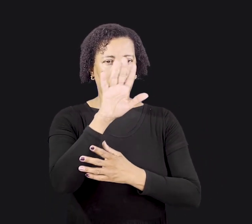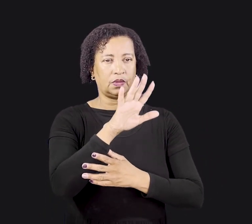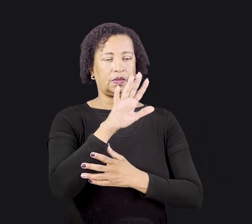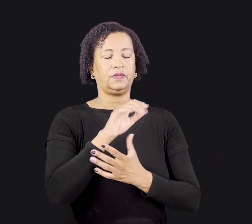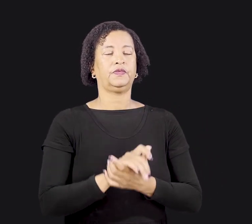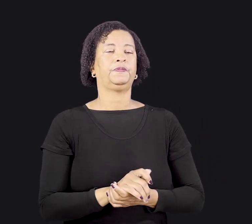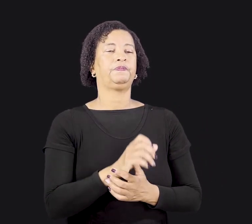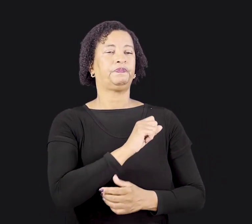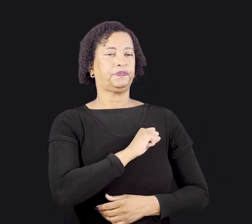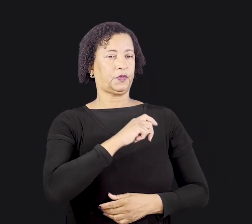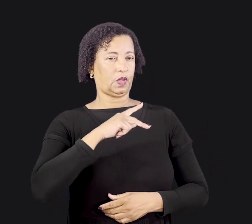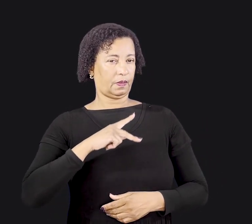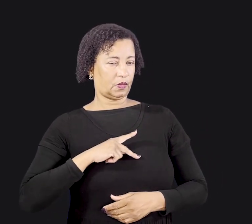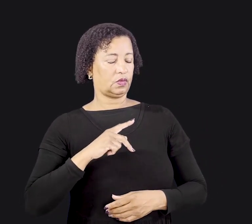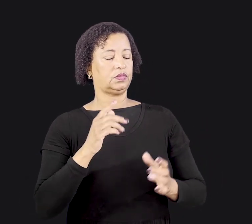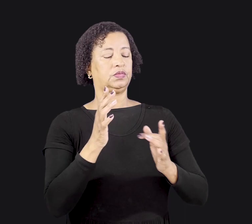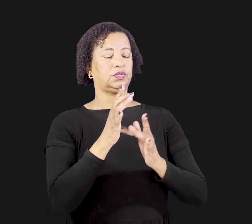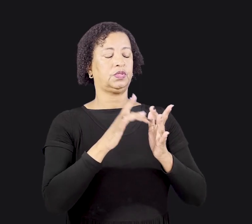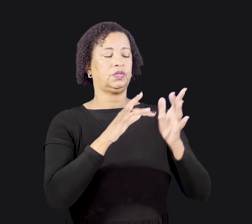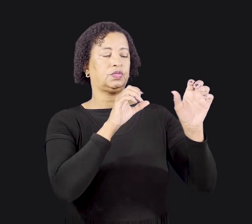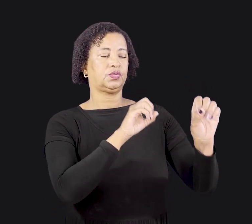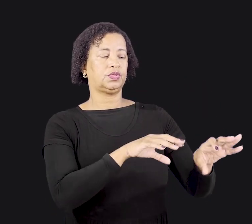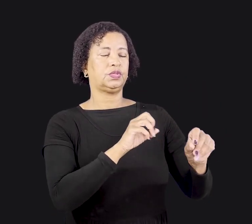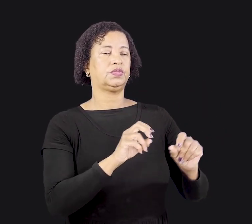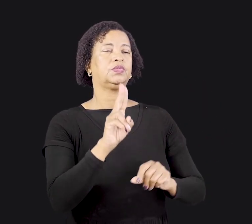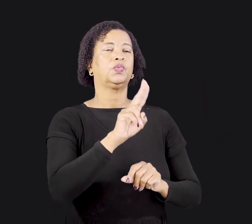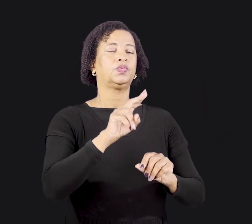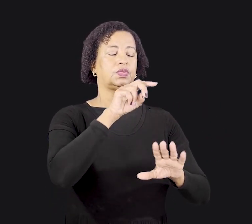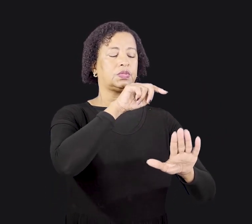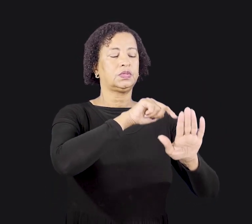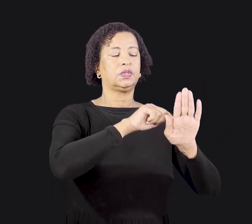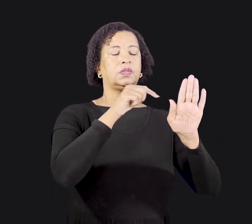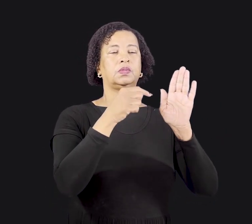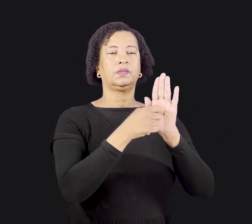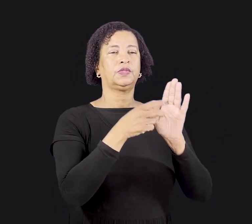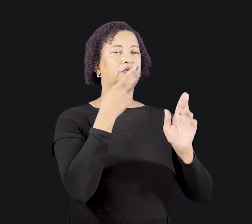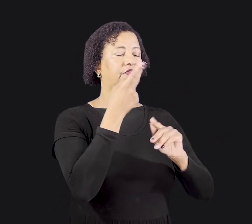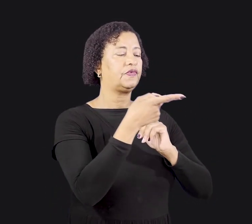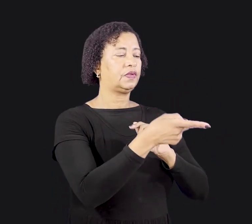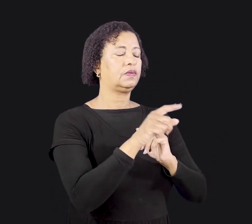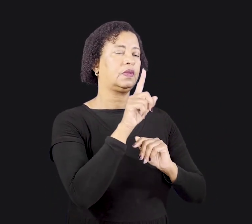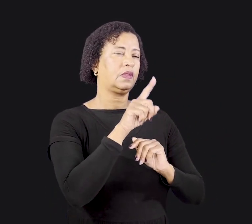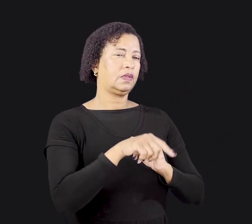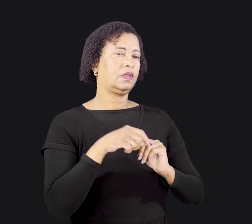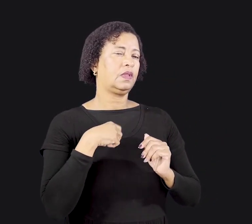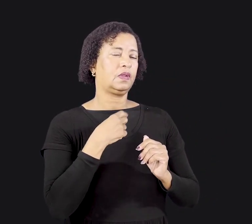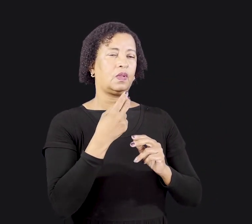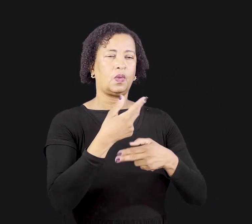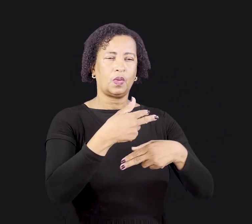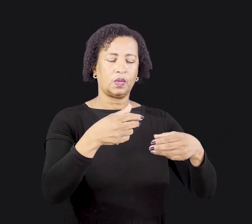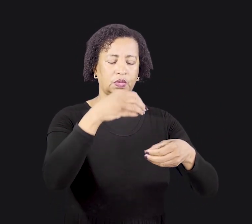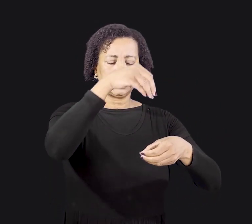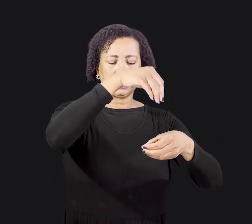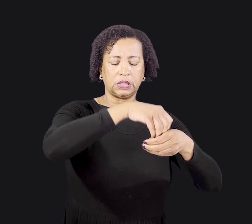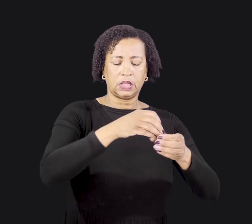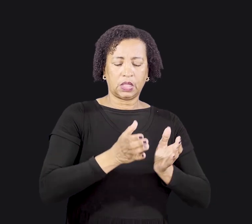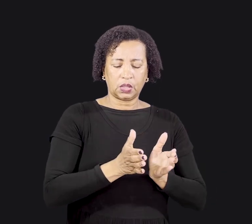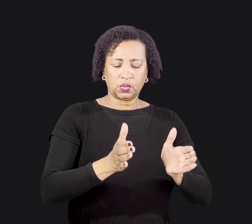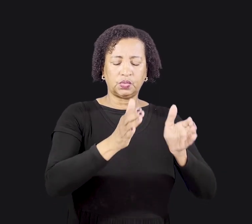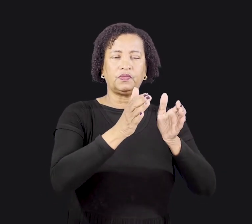dos apóstolos, Jesus ensinou por meio de uma metáfora e disse que eles eram como uma substância dentro de um vaso. Imagine um copo quase cheio